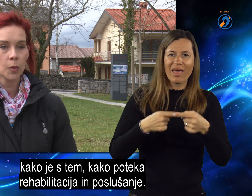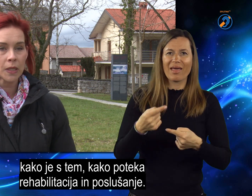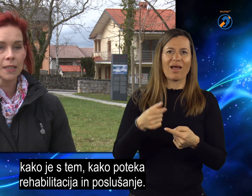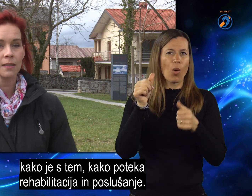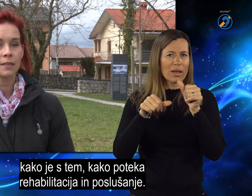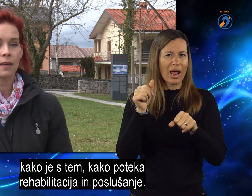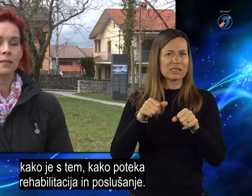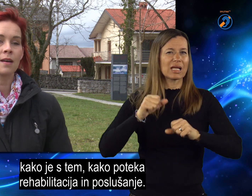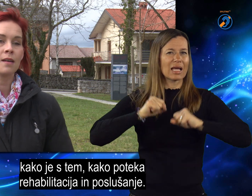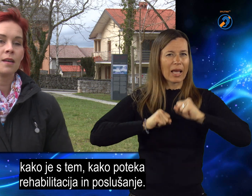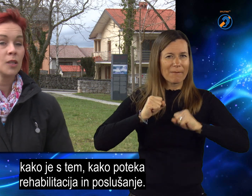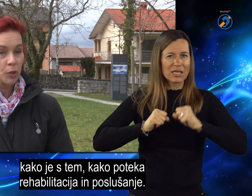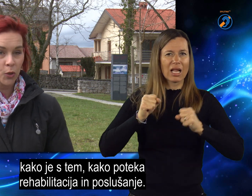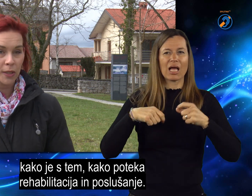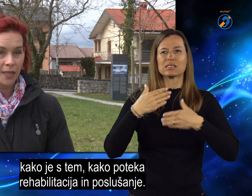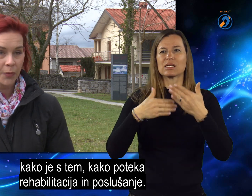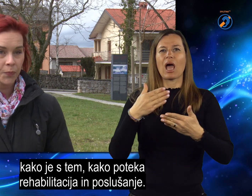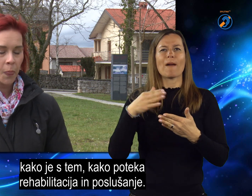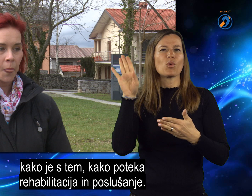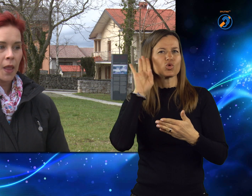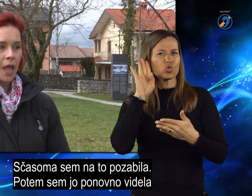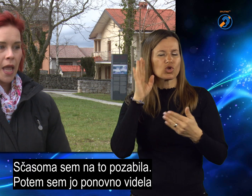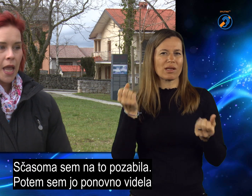poteka rehabilitacija in poslušanje.